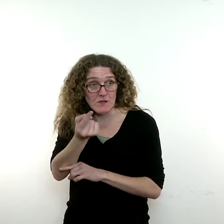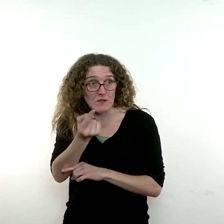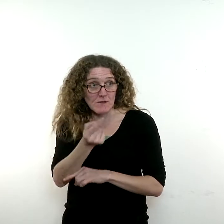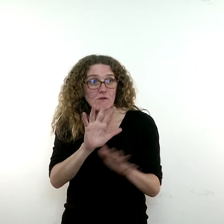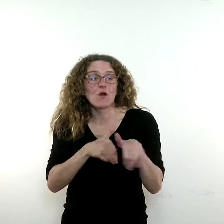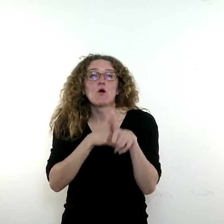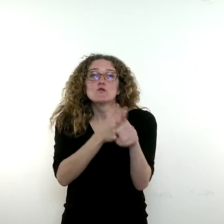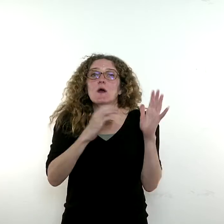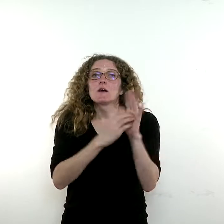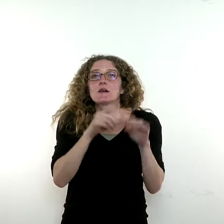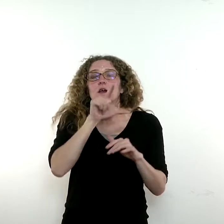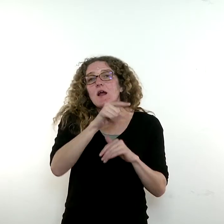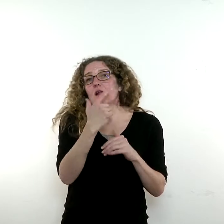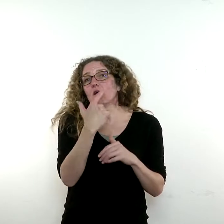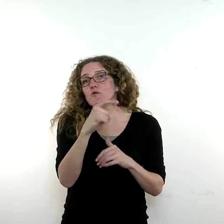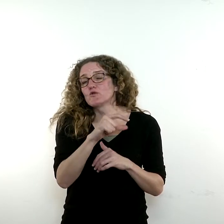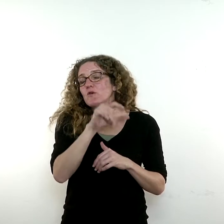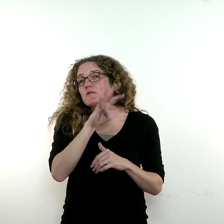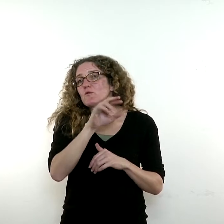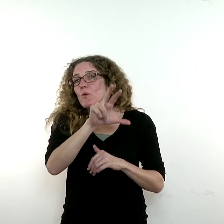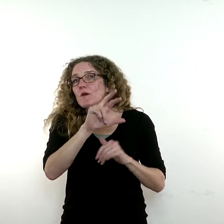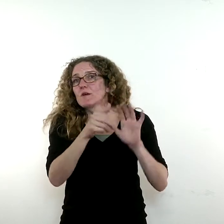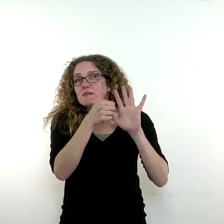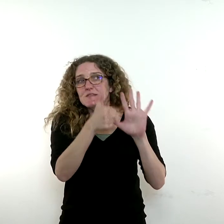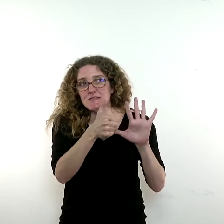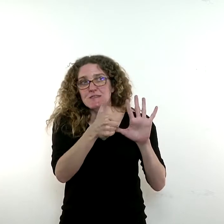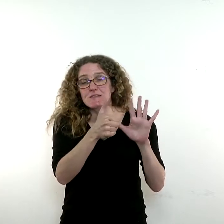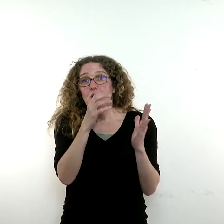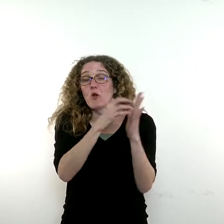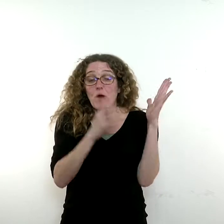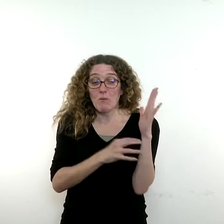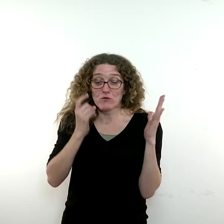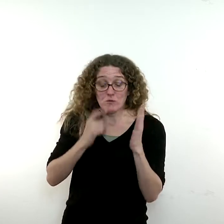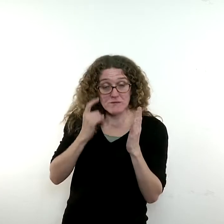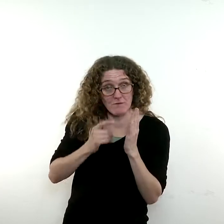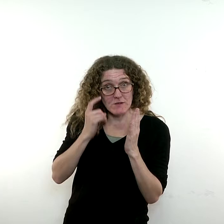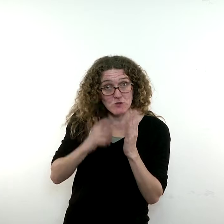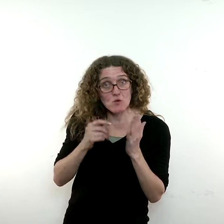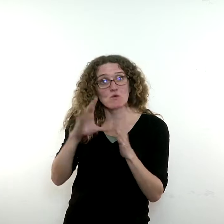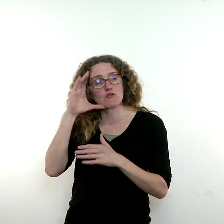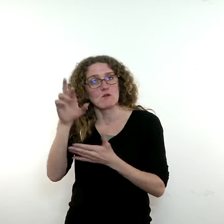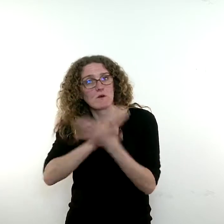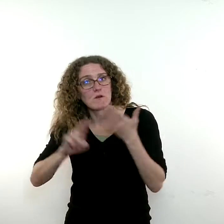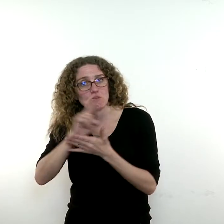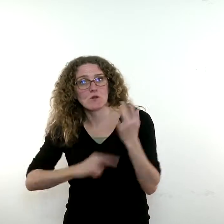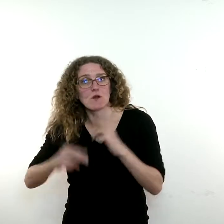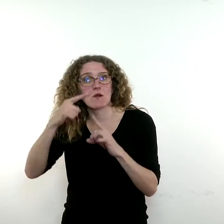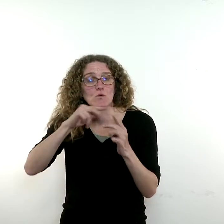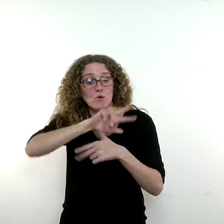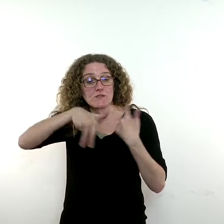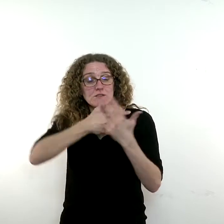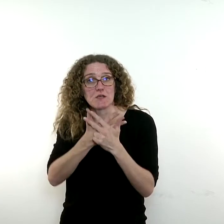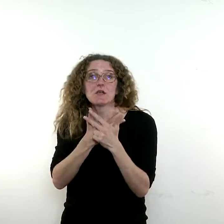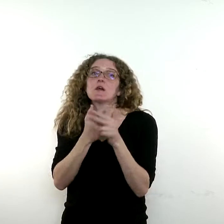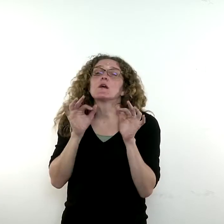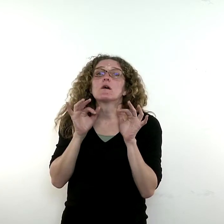L243-6 du Code des juridictions financières, le rapport d'observation définitive de la Chambre régionale des comptes Occitanie concernant le